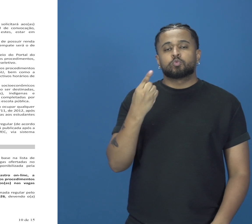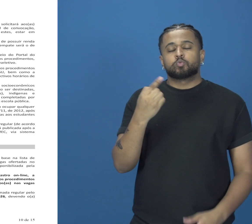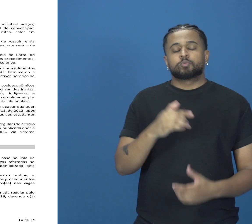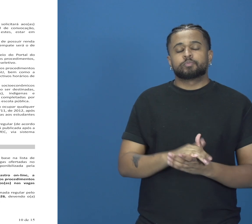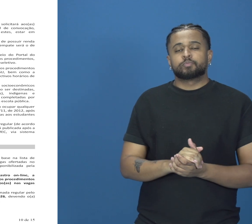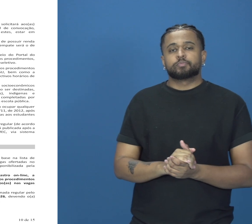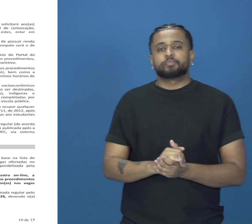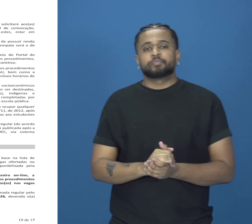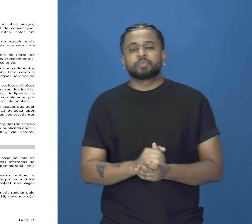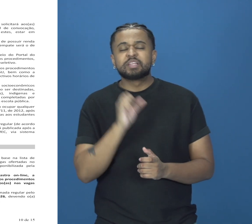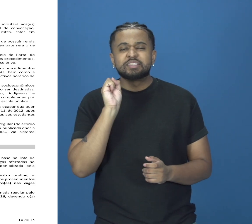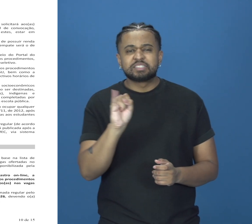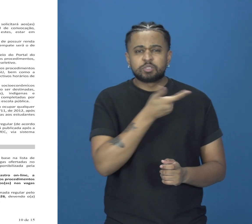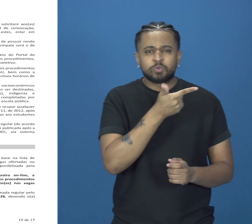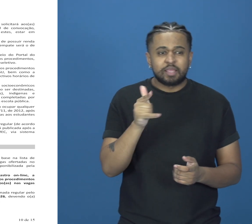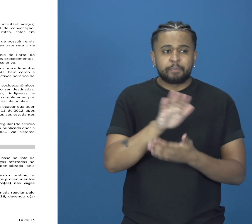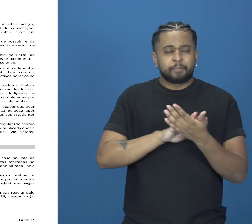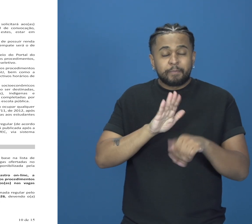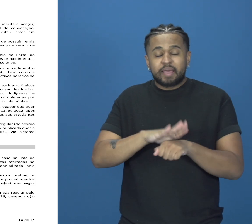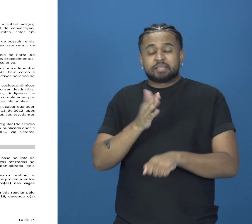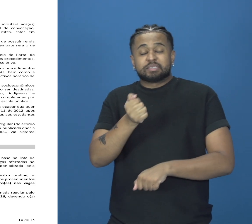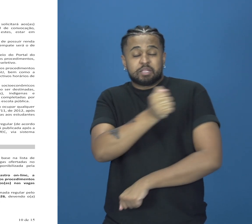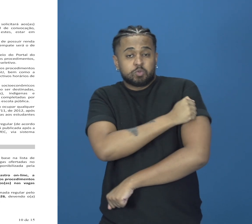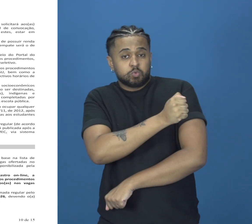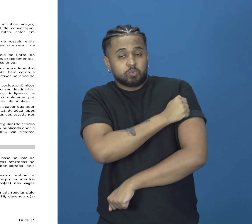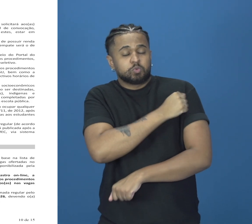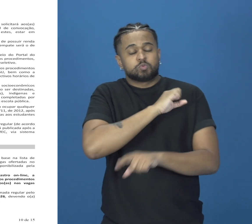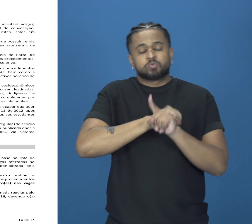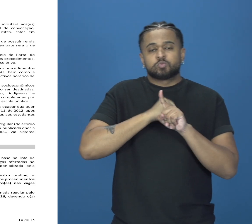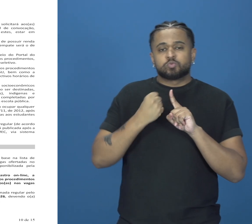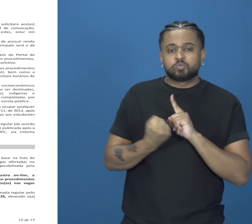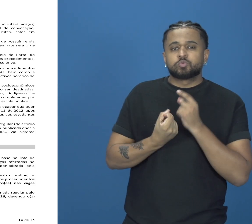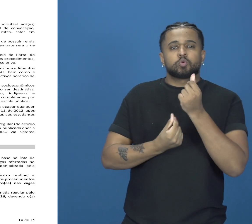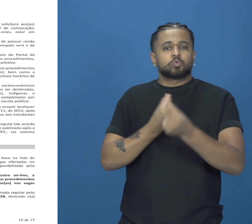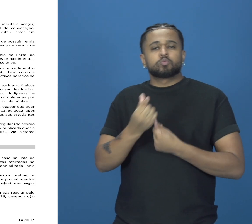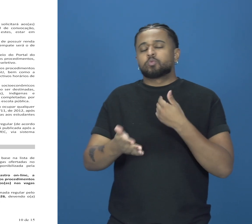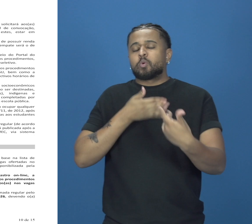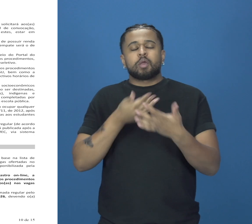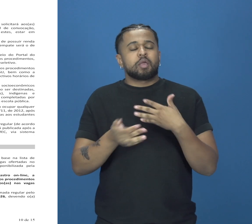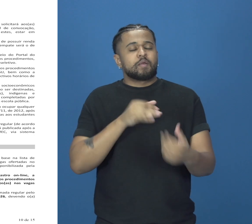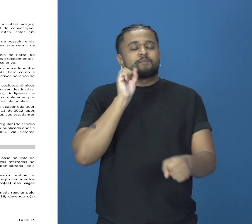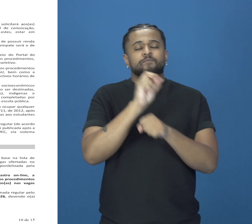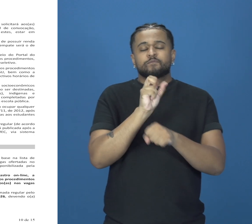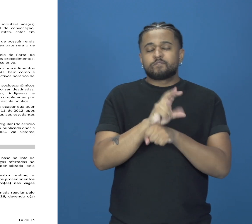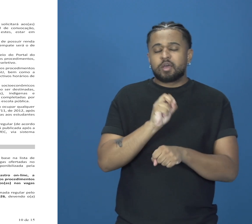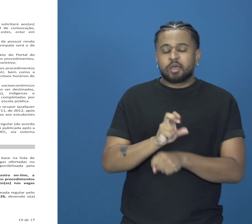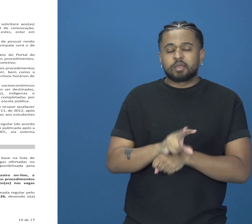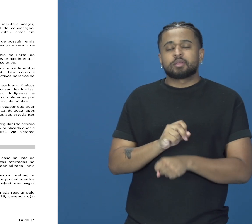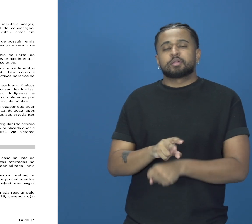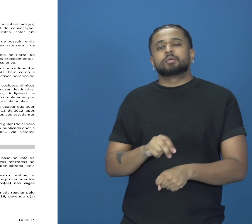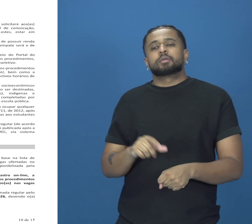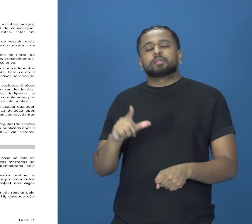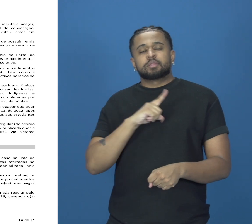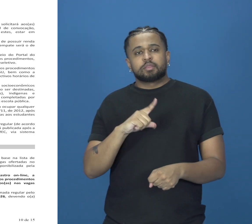7.9.1. Caso não haja mais estudantes com perfil socioeconômico para ocupar qualquer uma das vagas reservadas,